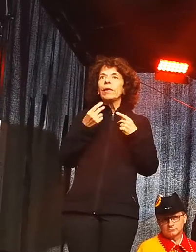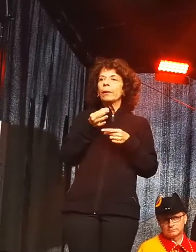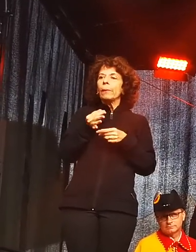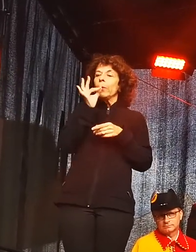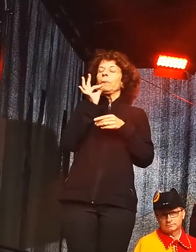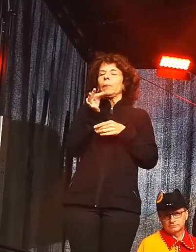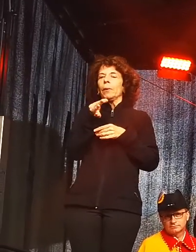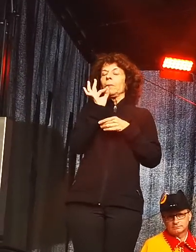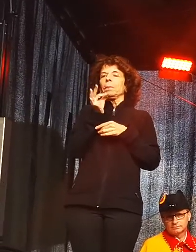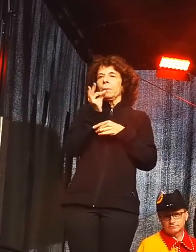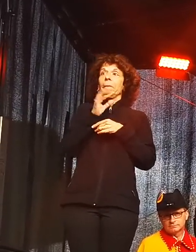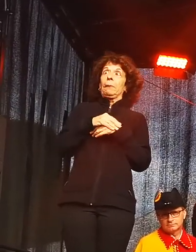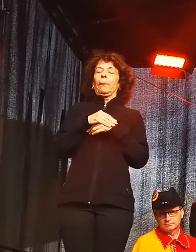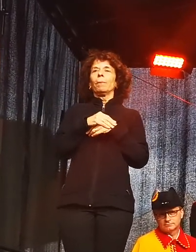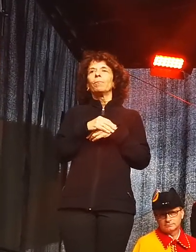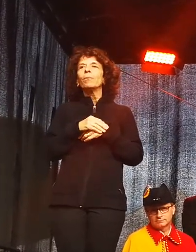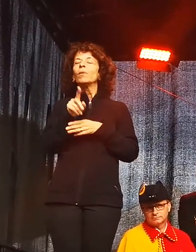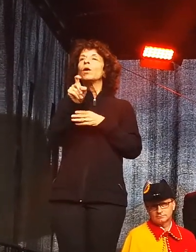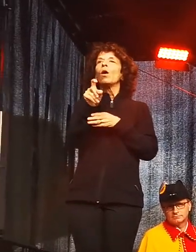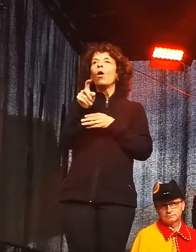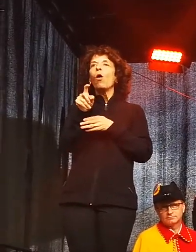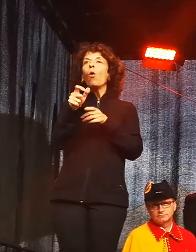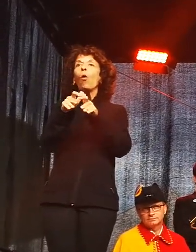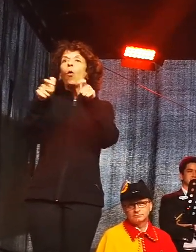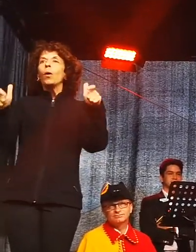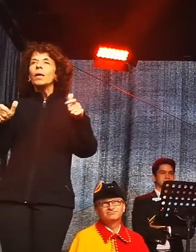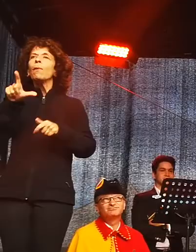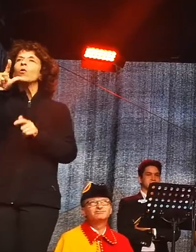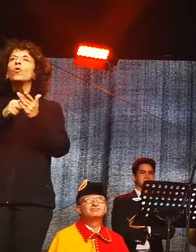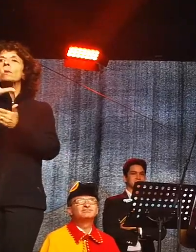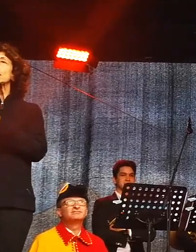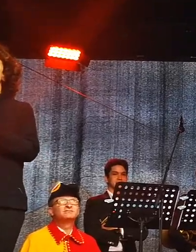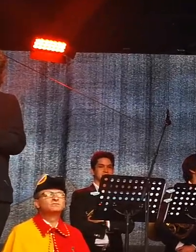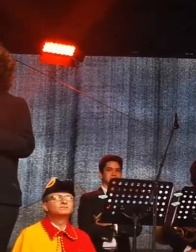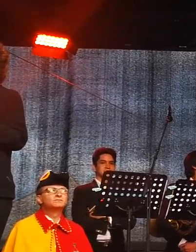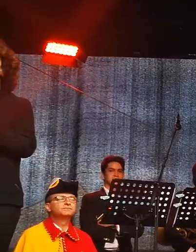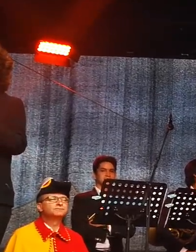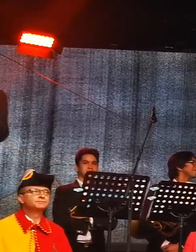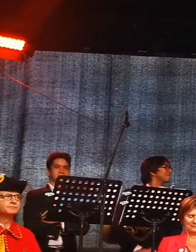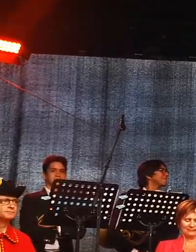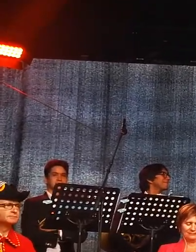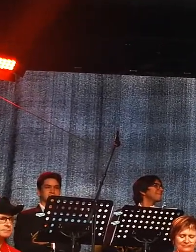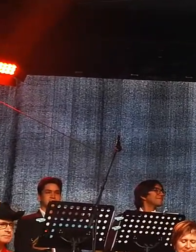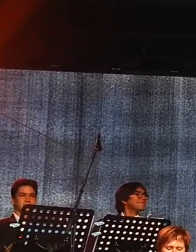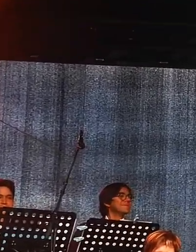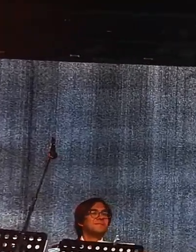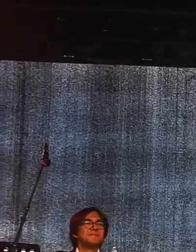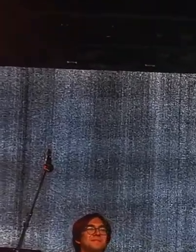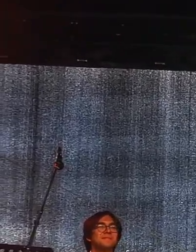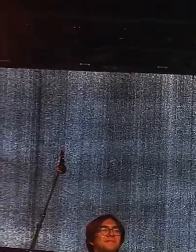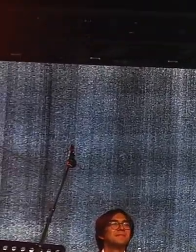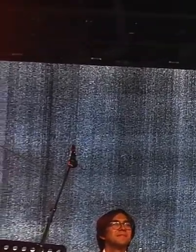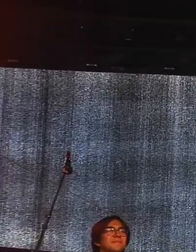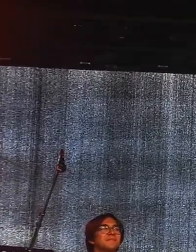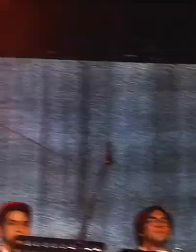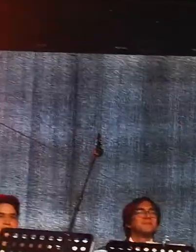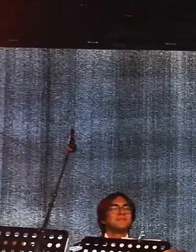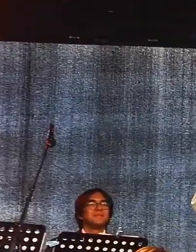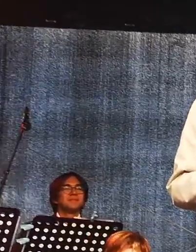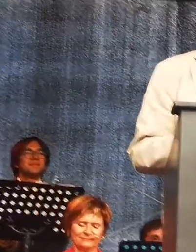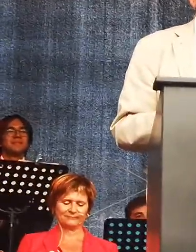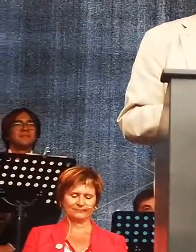peu, l'eau du Léman en 2050, bref, beaucoup d'accroches possibles. Et finalement, je me suis dit que